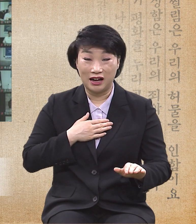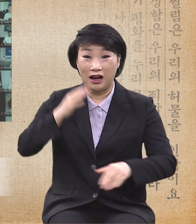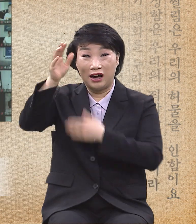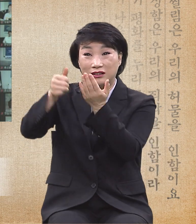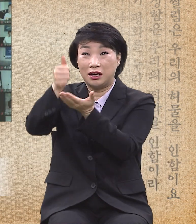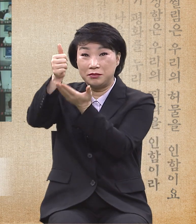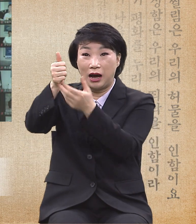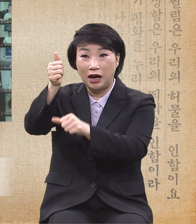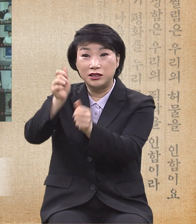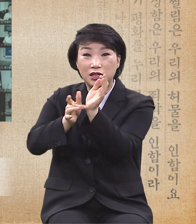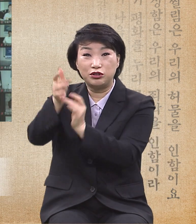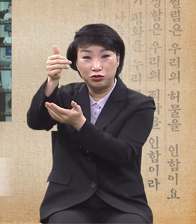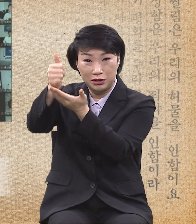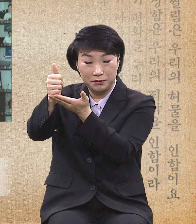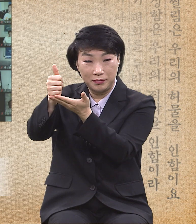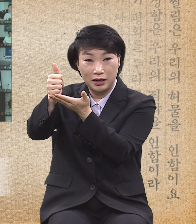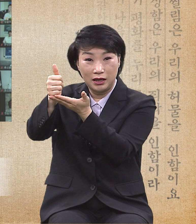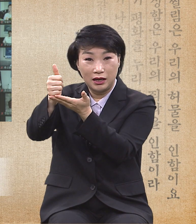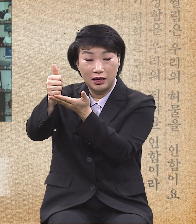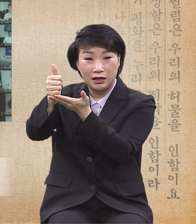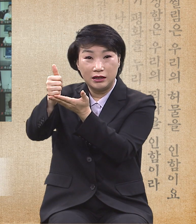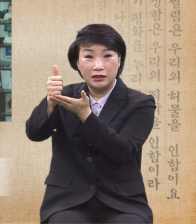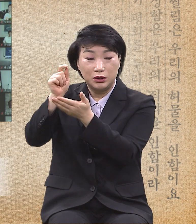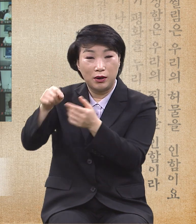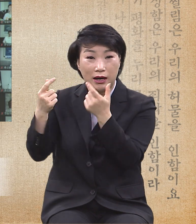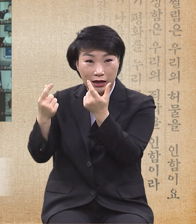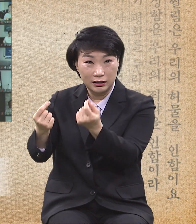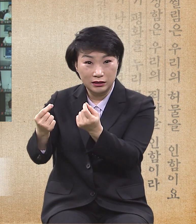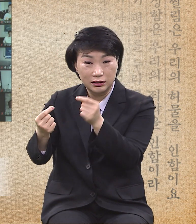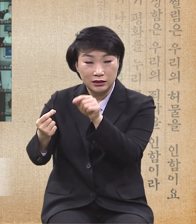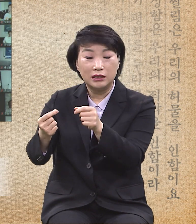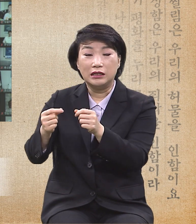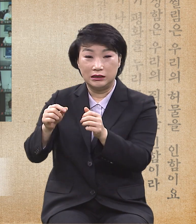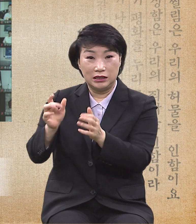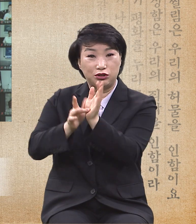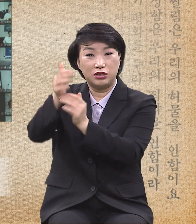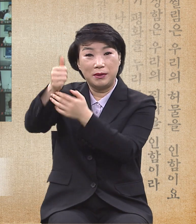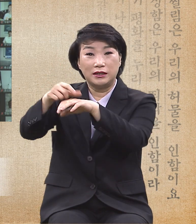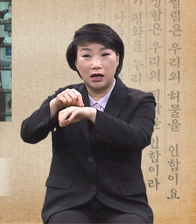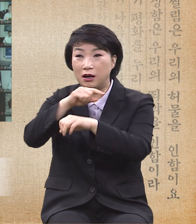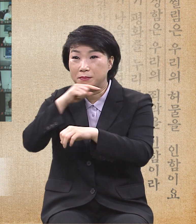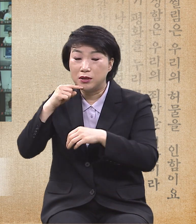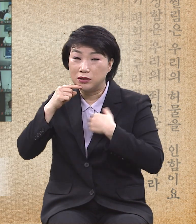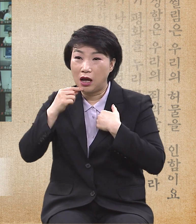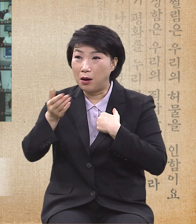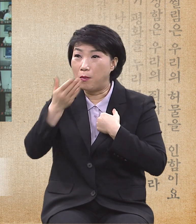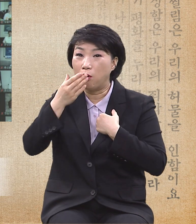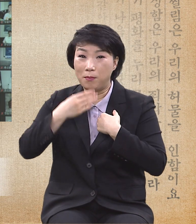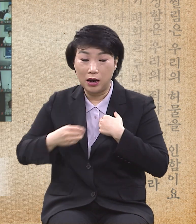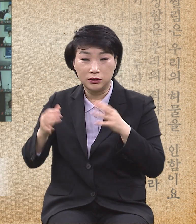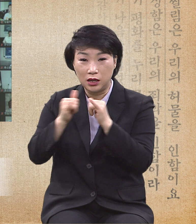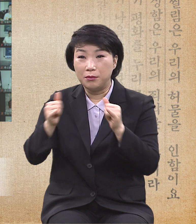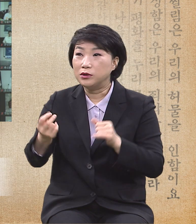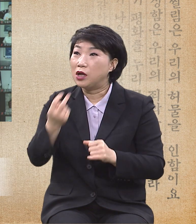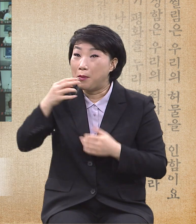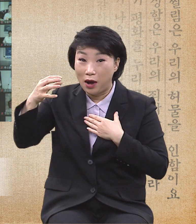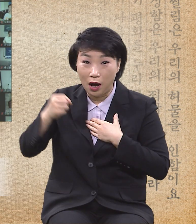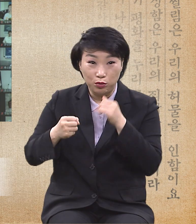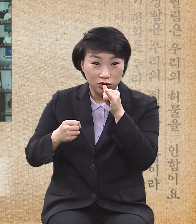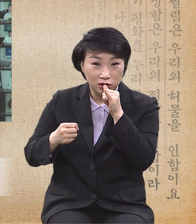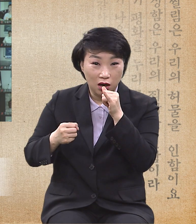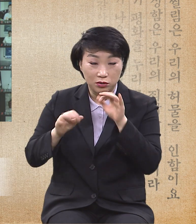하나님의 아들 예수 그리스도의 이와 같이 살과 피를 먹고 마시는 자가 생명이